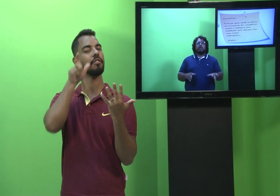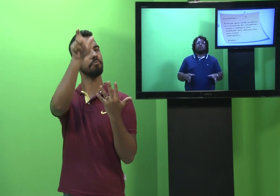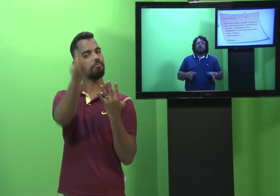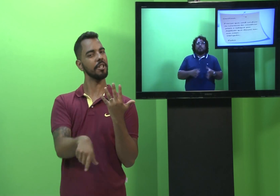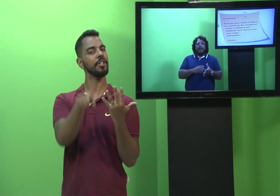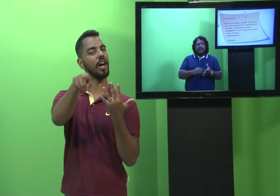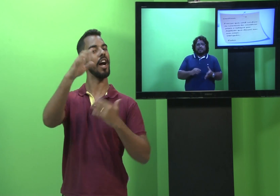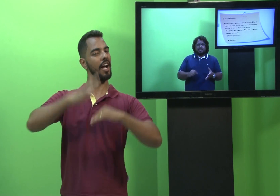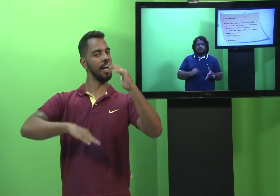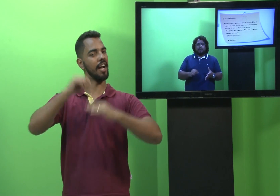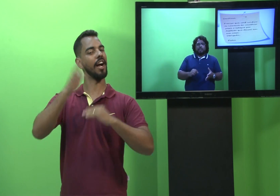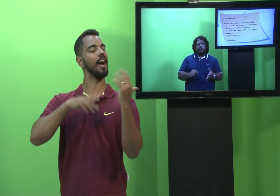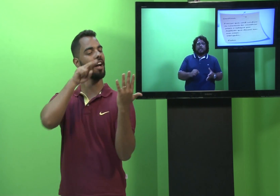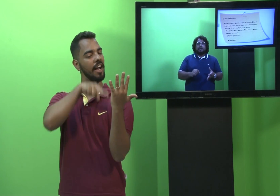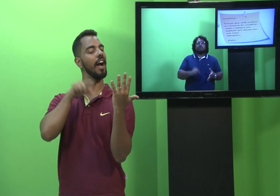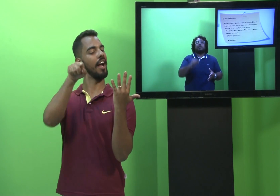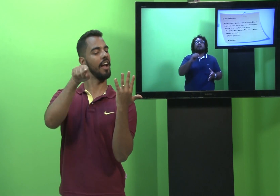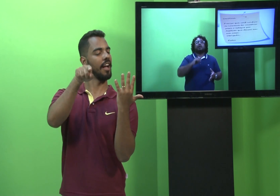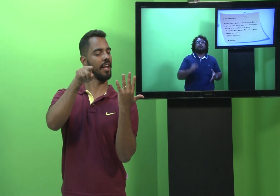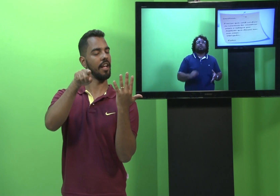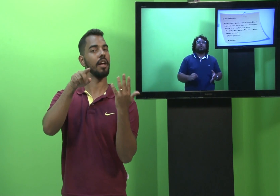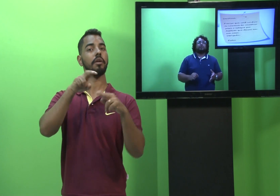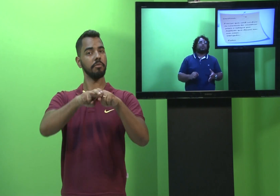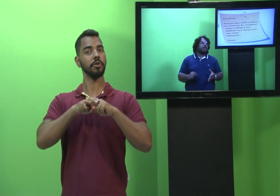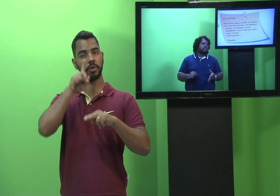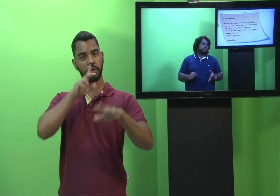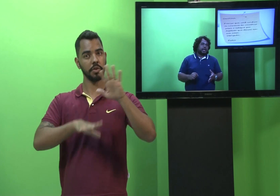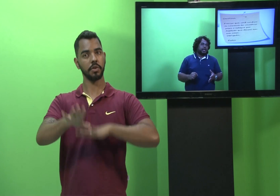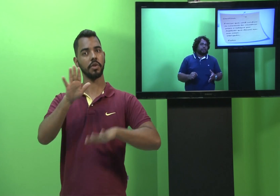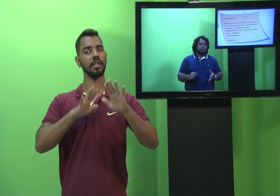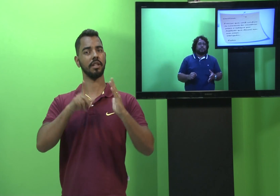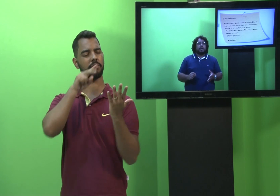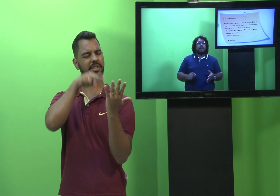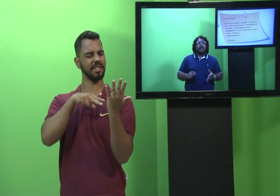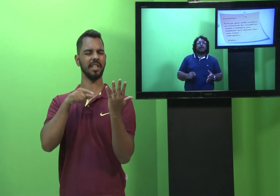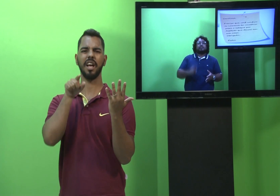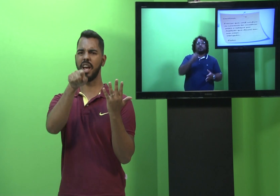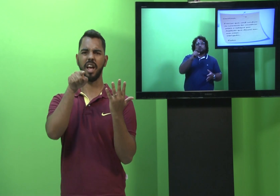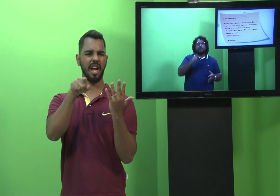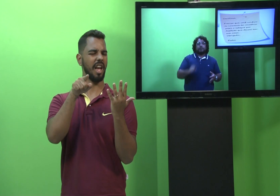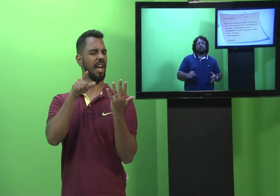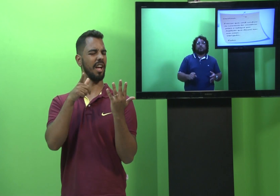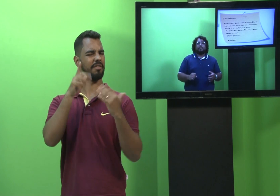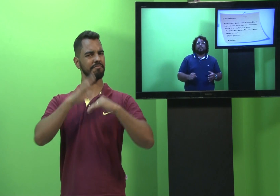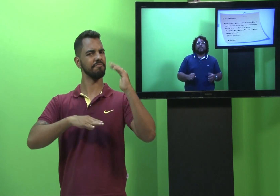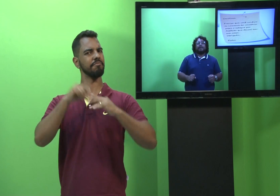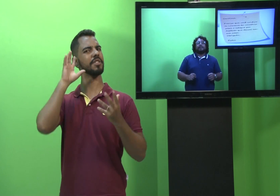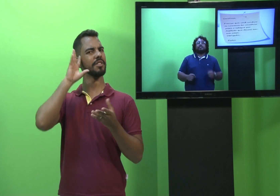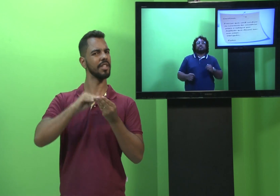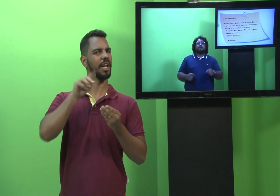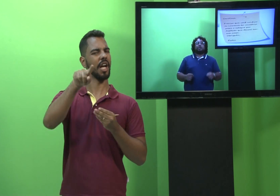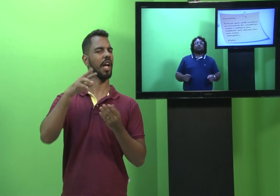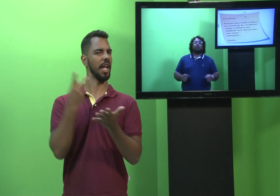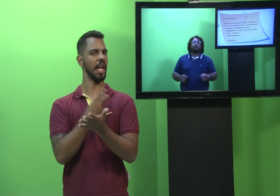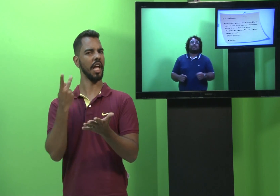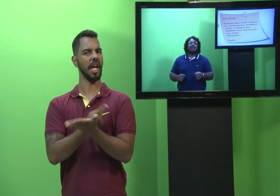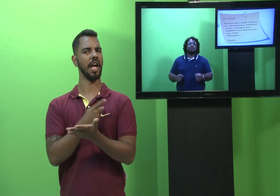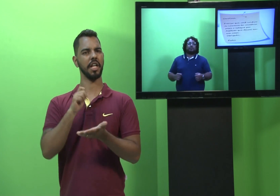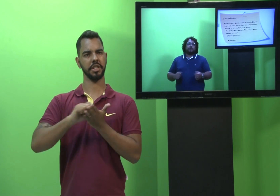escrito marcas que podem despertar elogios ou críticas negativas relativas à sua pessoa. Nesse sentido, o texto que